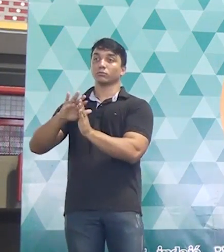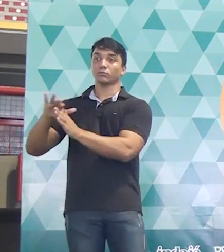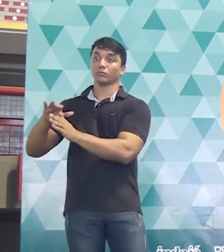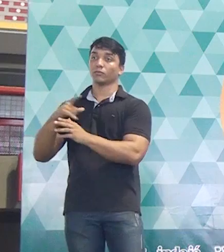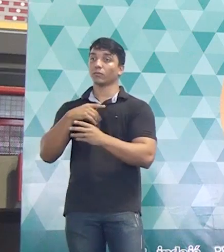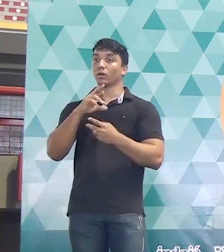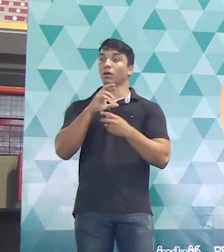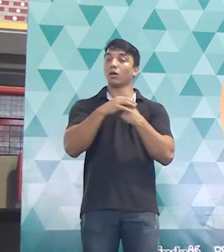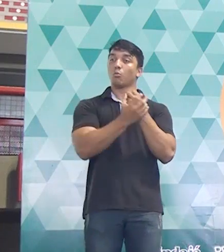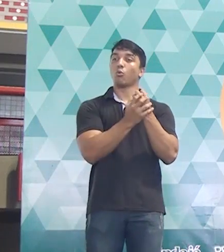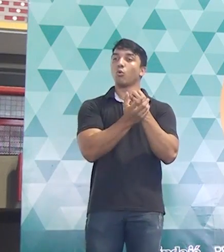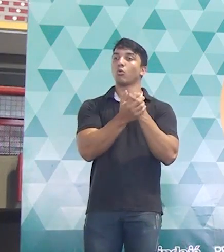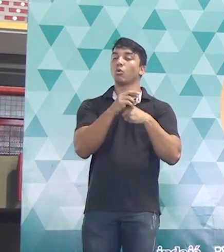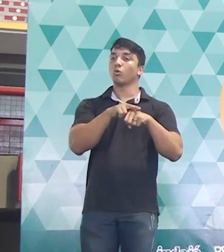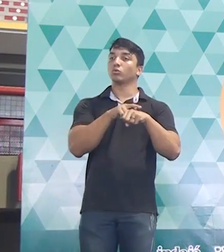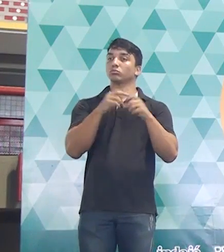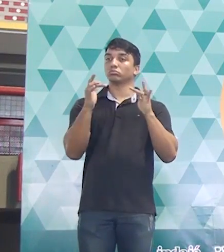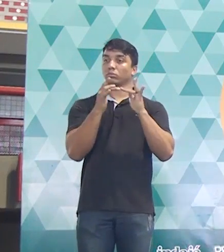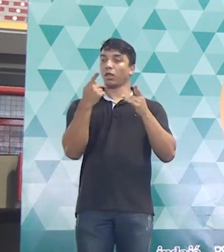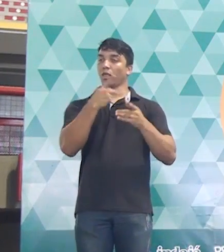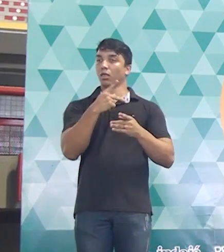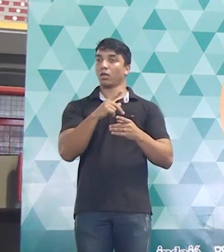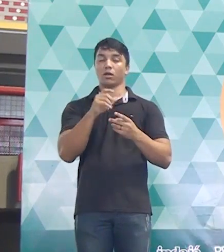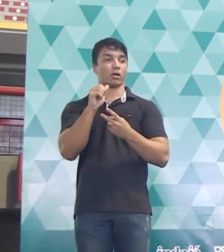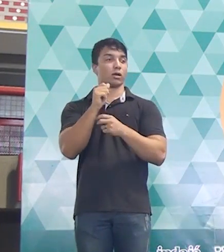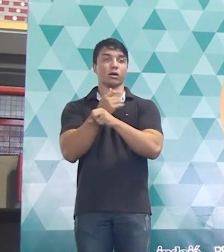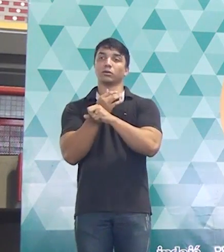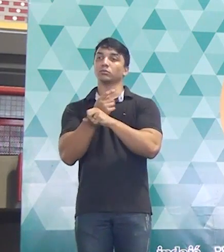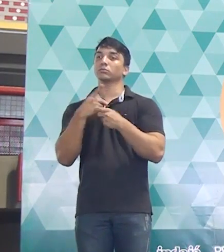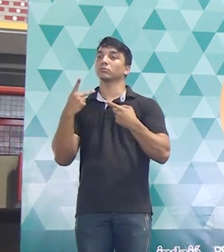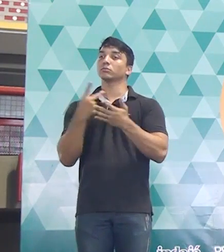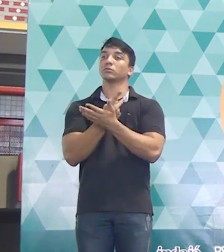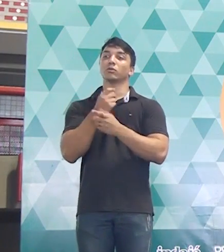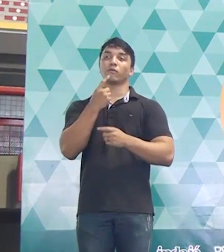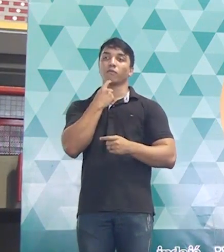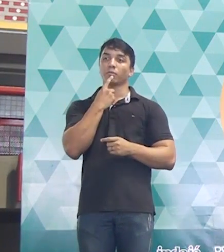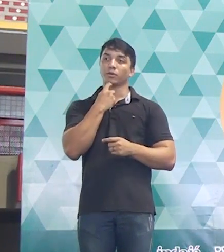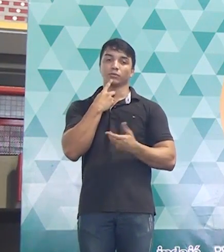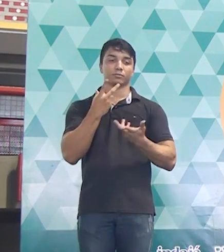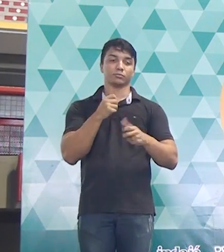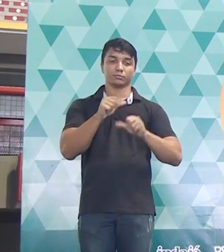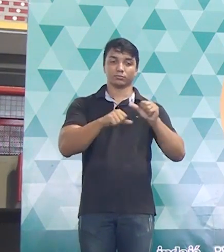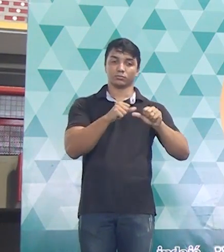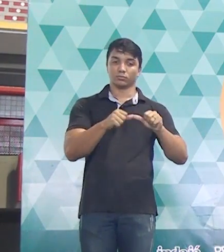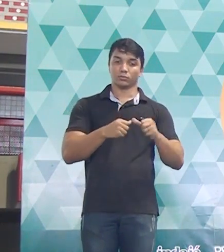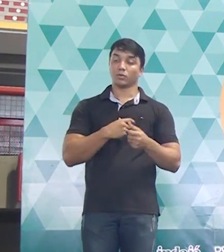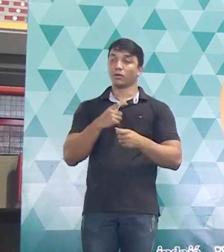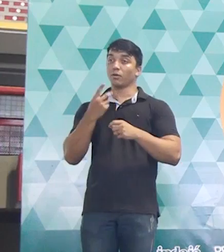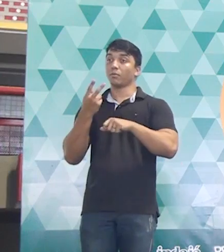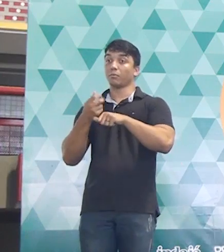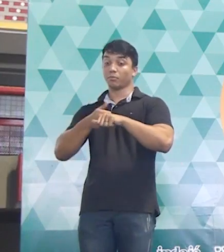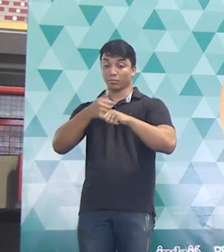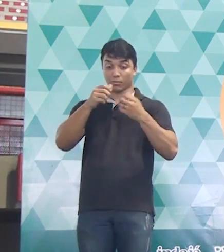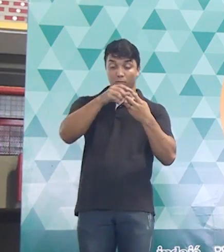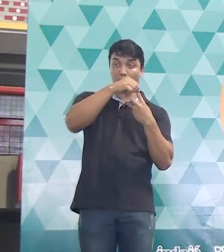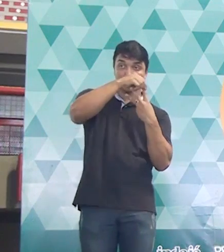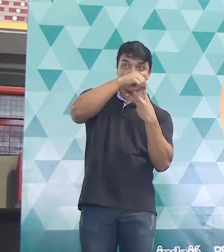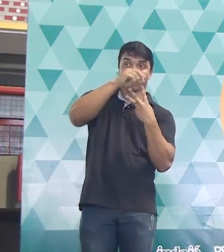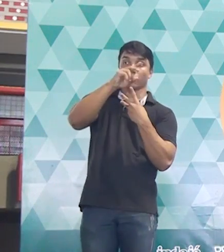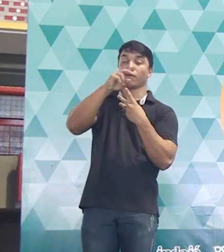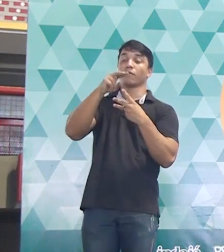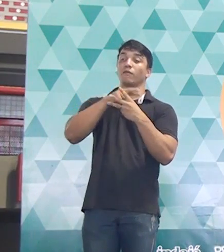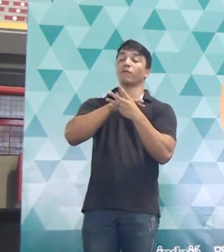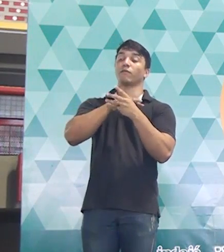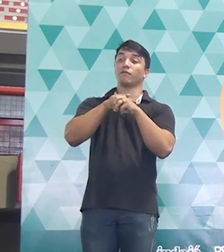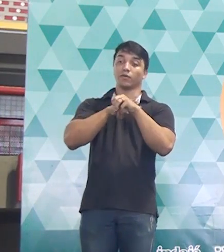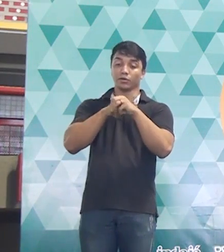repolho roxo em contato com ácido? Vermelho. Então vai ficar verde no primeiro, porque botou base. Vai